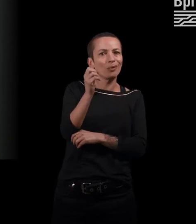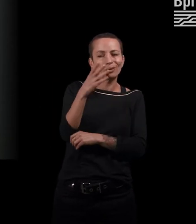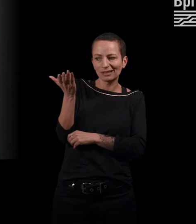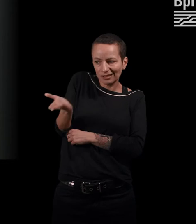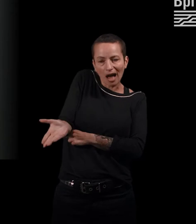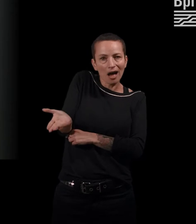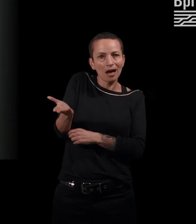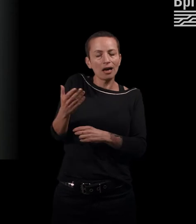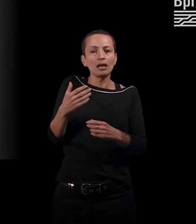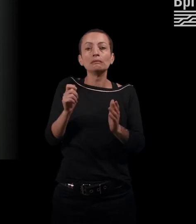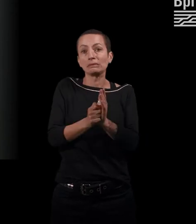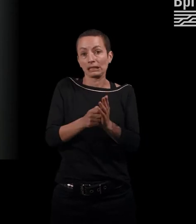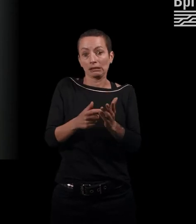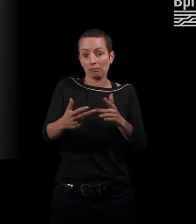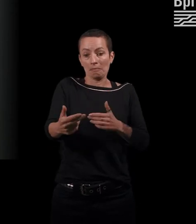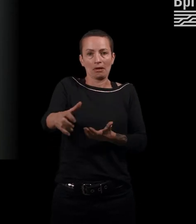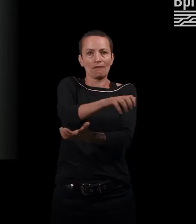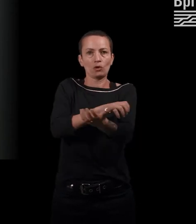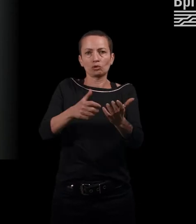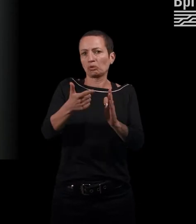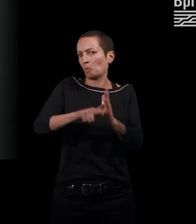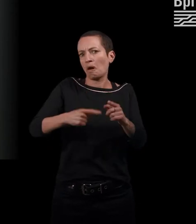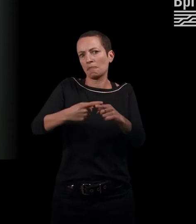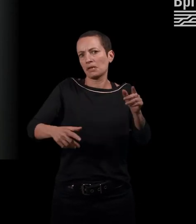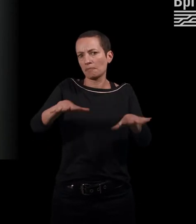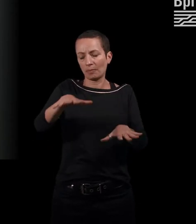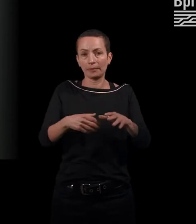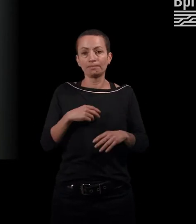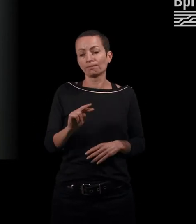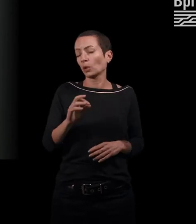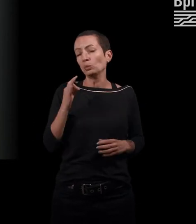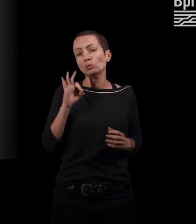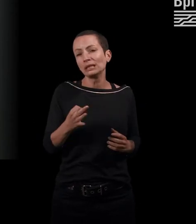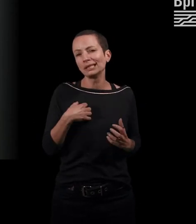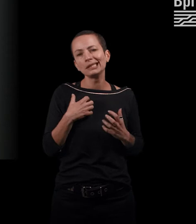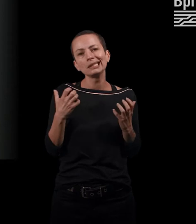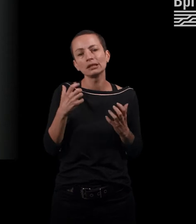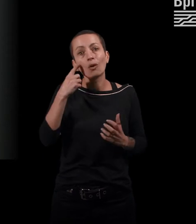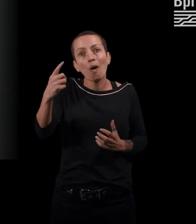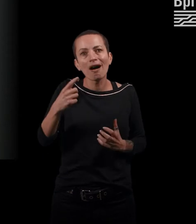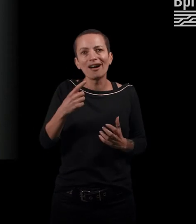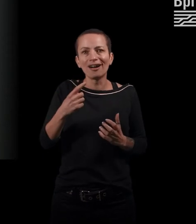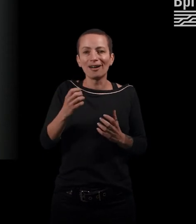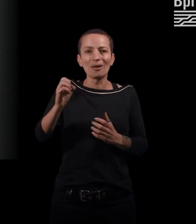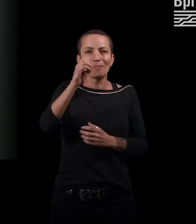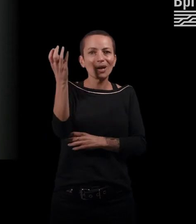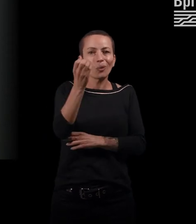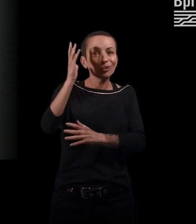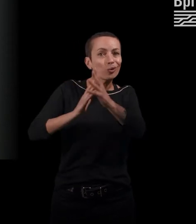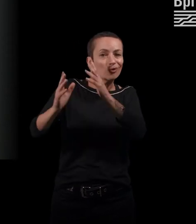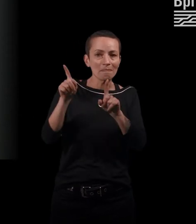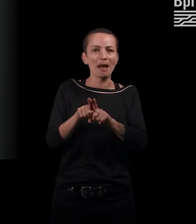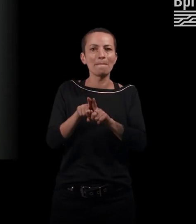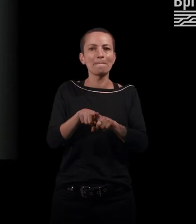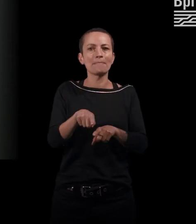donné, pendant ces 3 mois-là ou ces 2 mois et demi qu'a duré le cœur de la Révolution, oui, j'ai cru revivre ce Beyrouth d'avant, ou